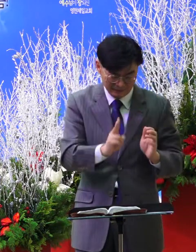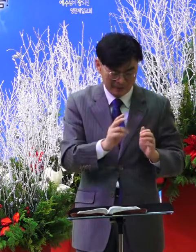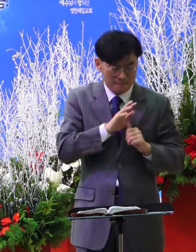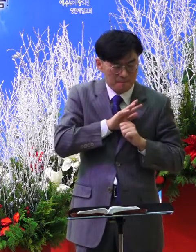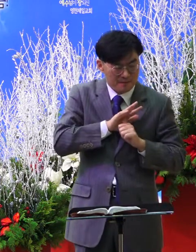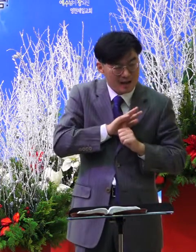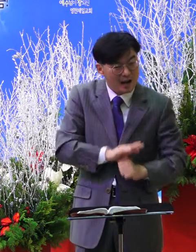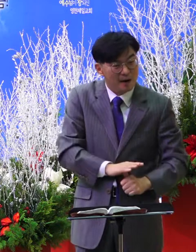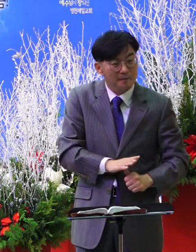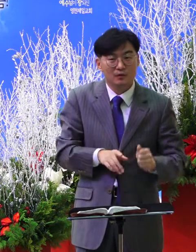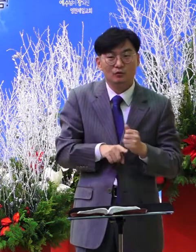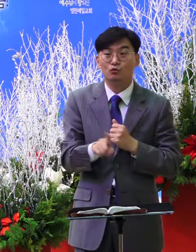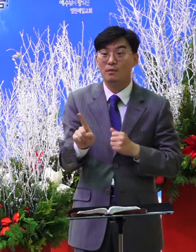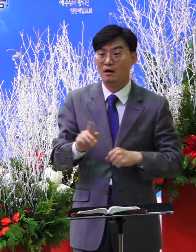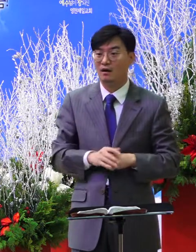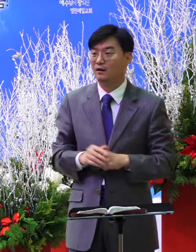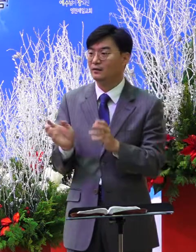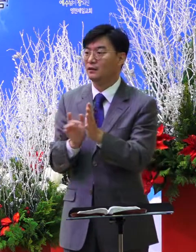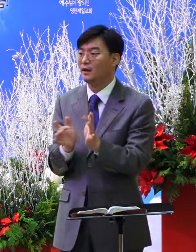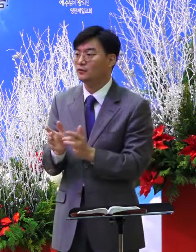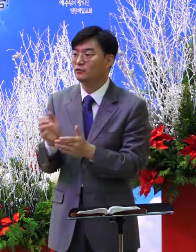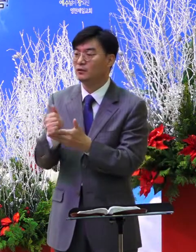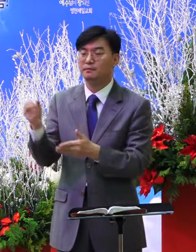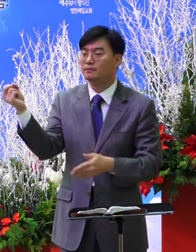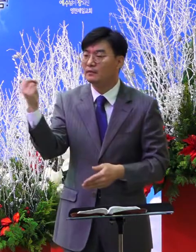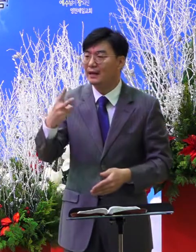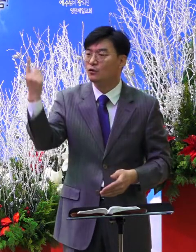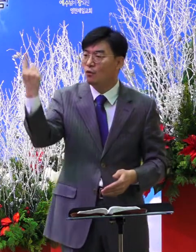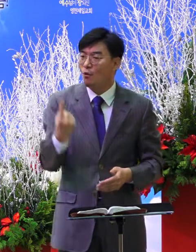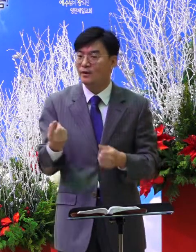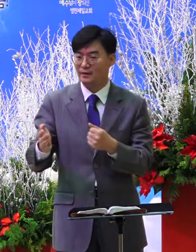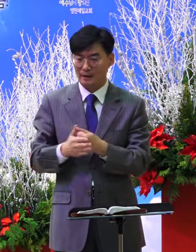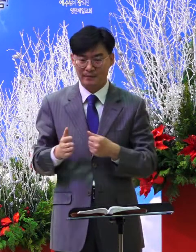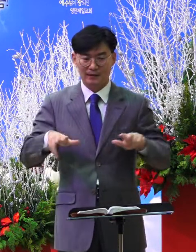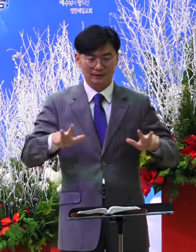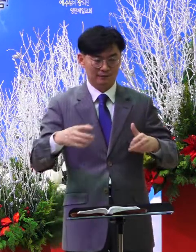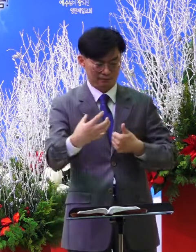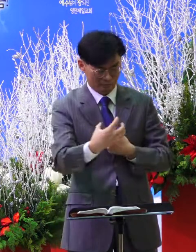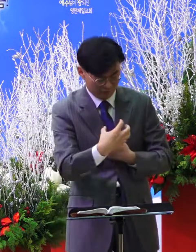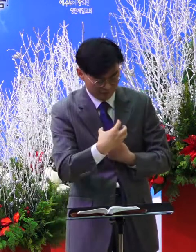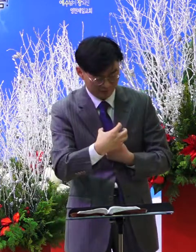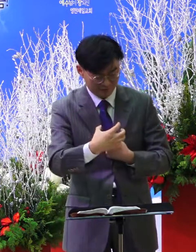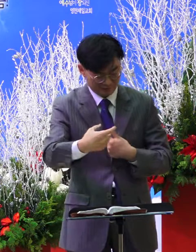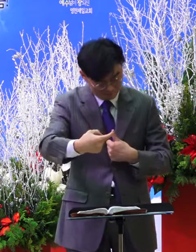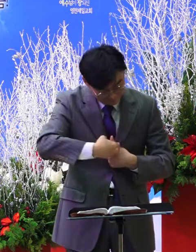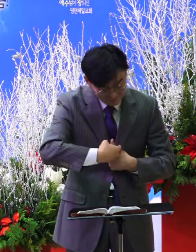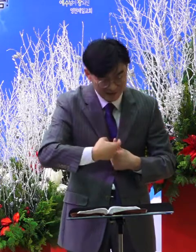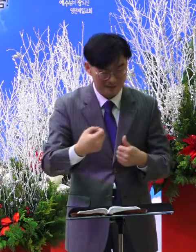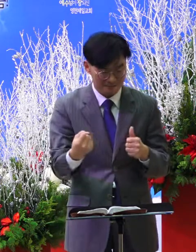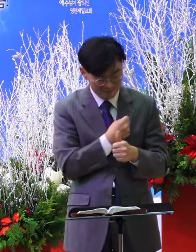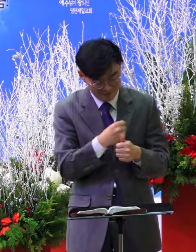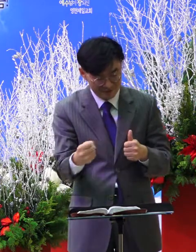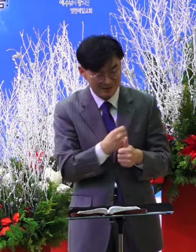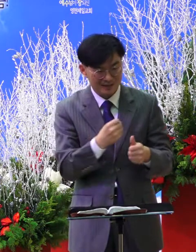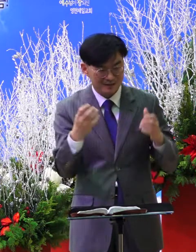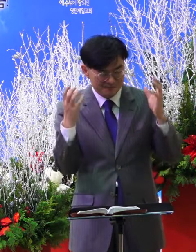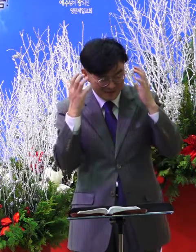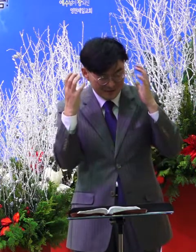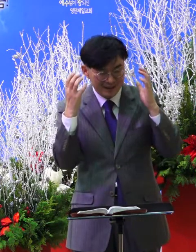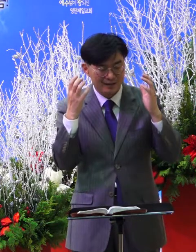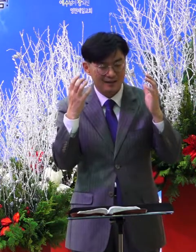다시 오신다는 그런 재림에 대한 신앙이 이 고난을 다 이겨내게 했습니다. 그래서